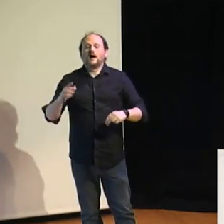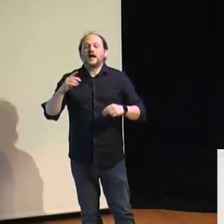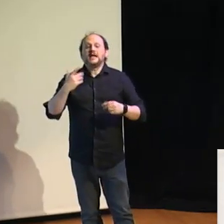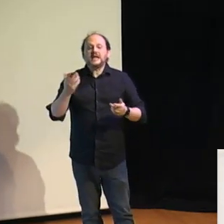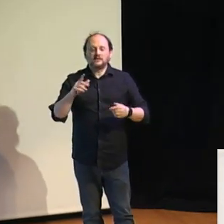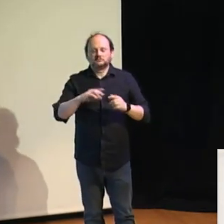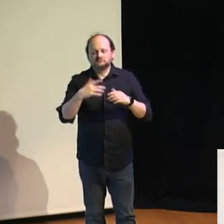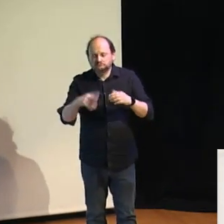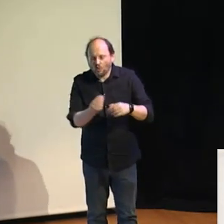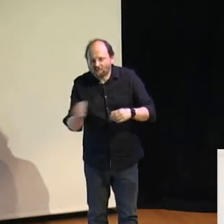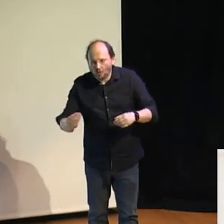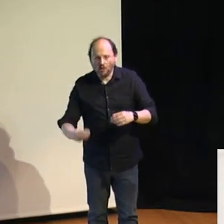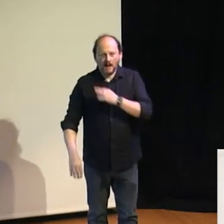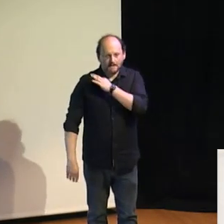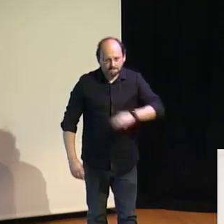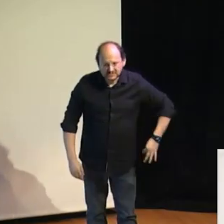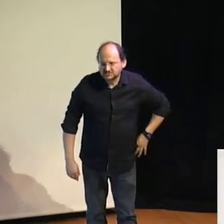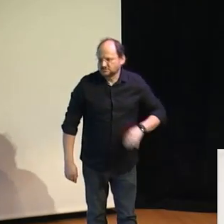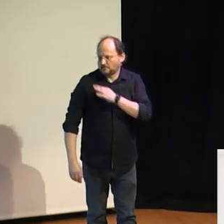Donc main gauche qui traverse